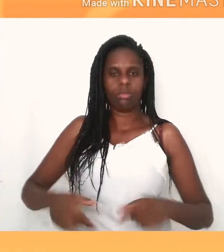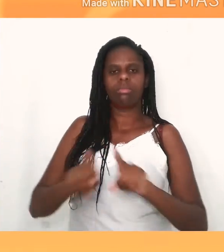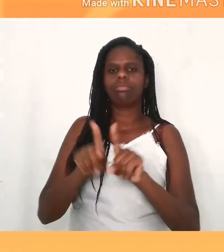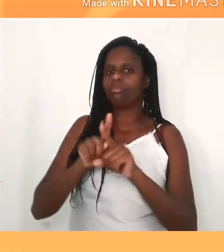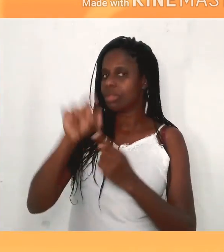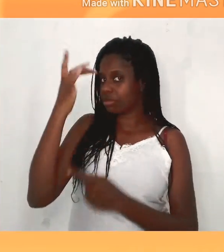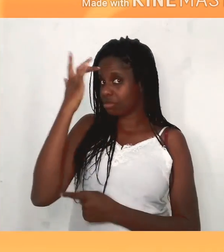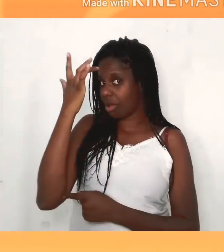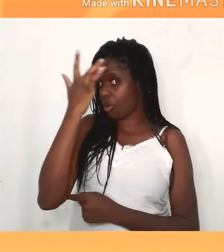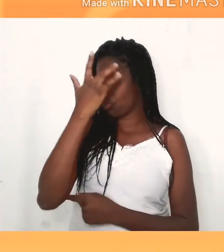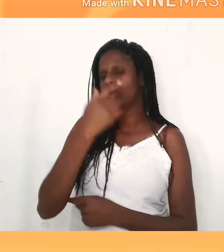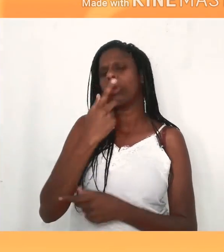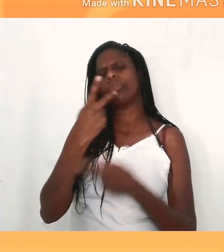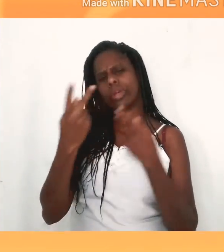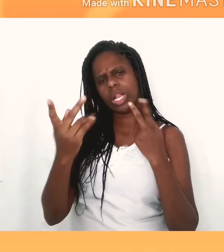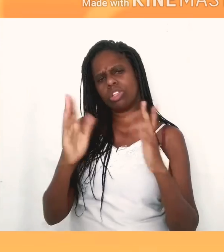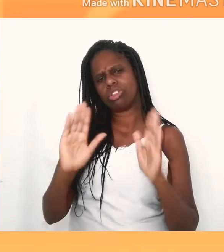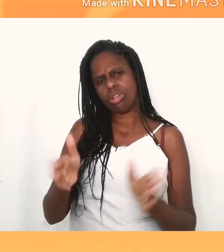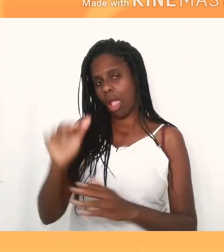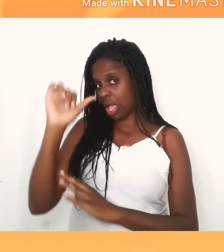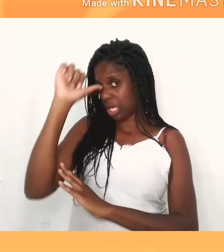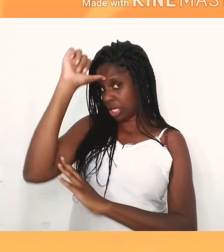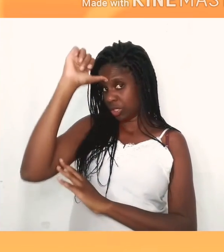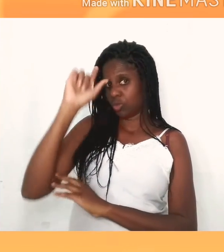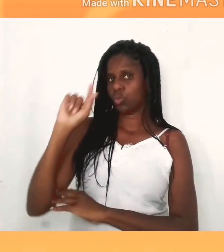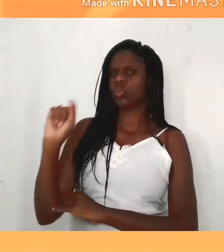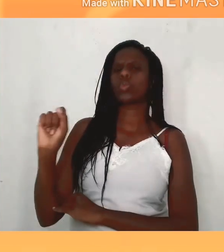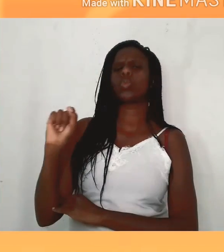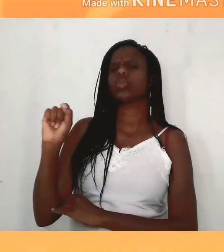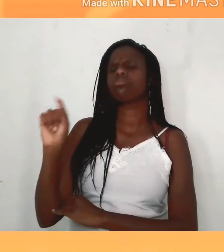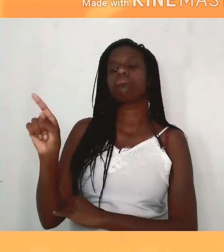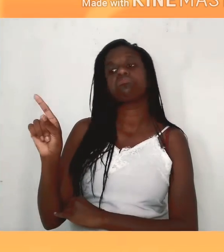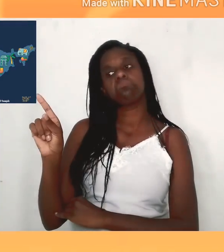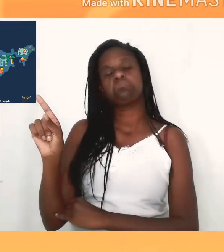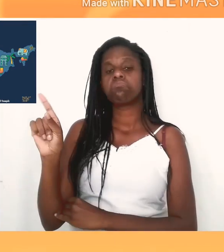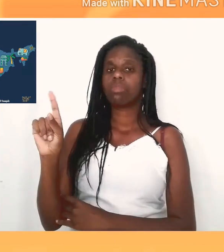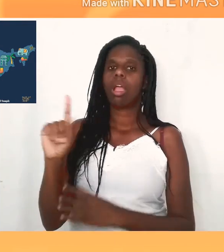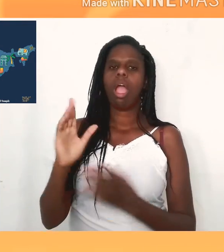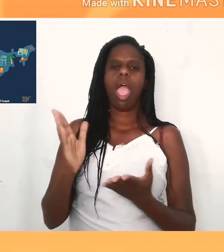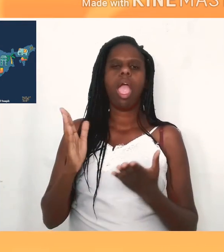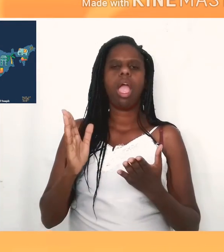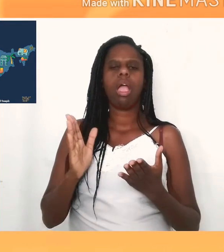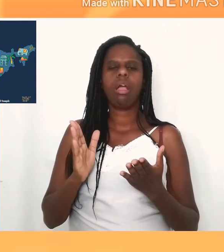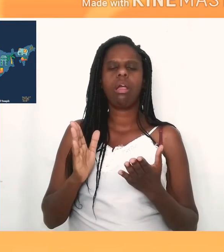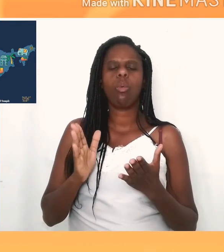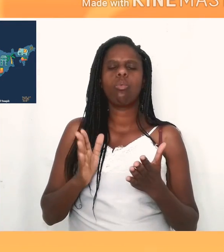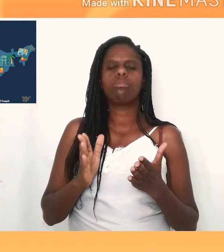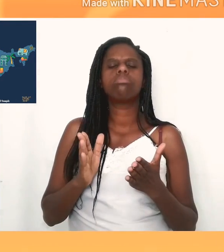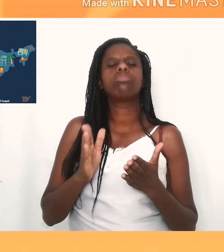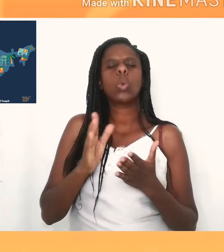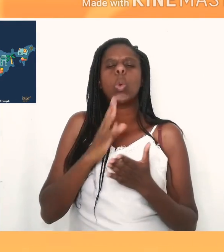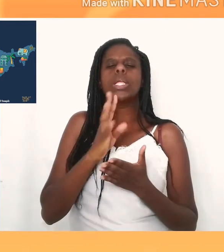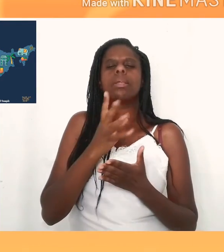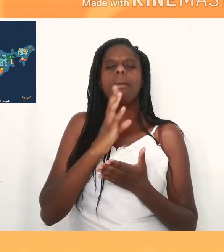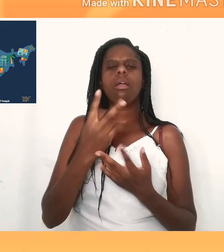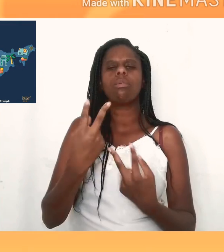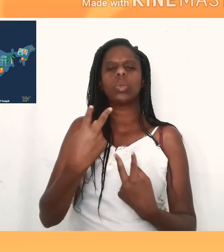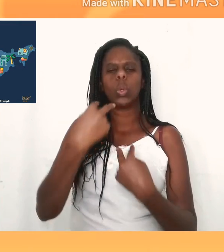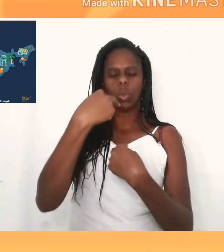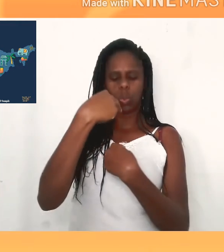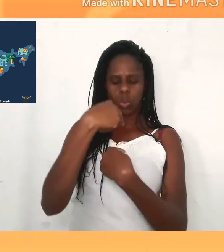saúde física e mental. Como eu já falei aqui um pouco, na Índia, ele é um caminho de